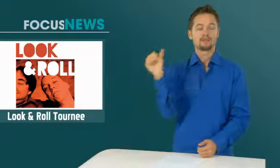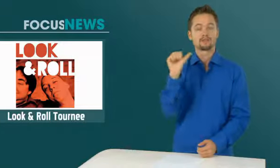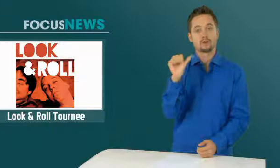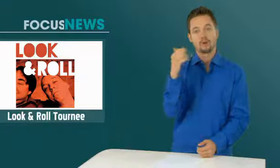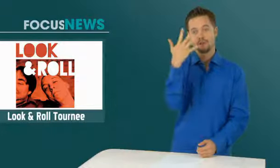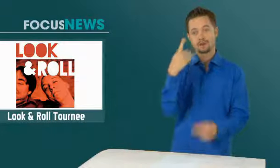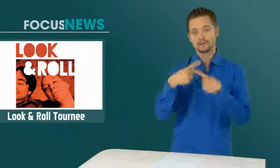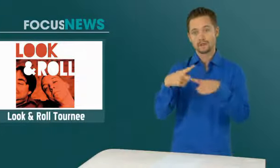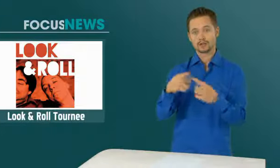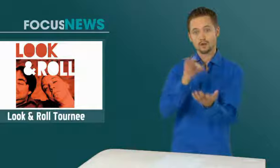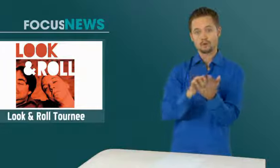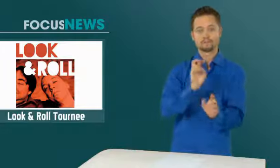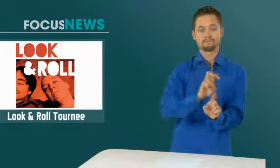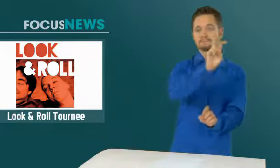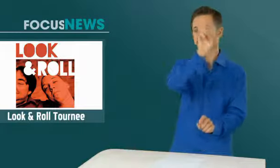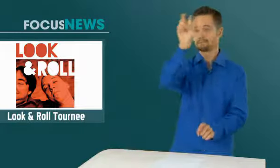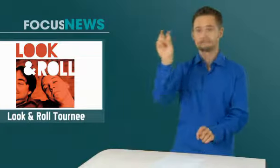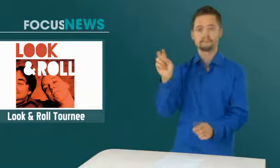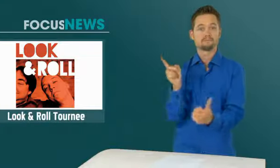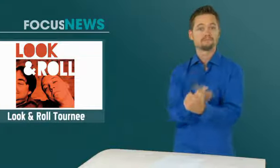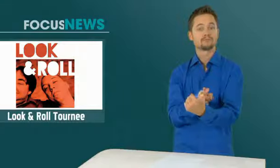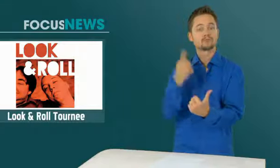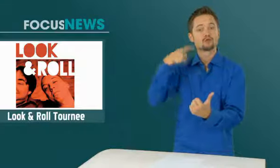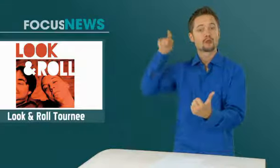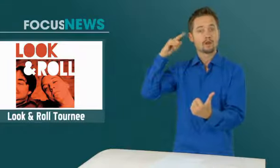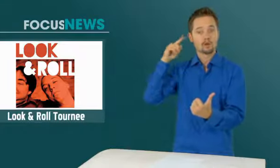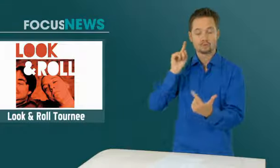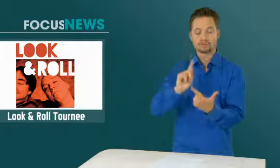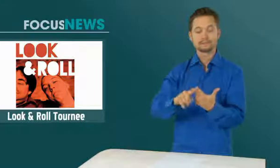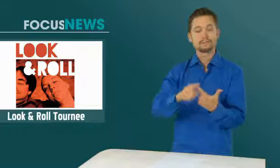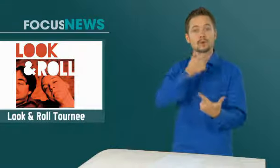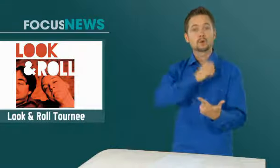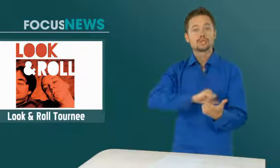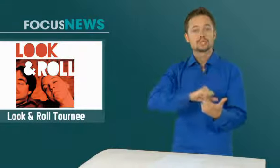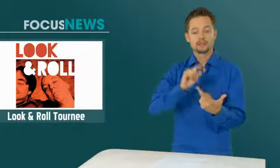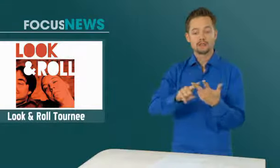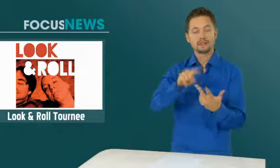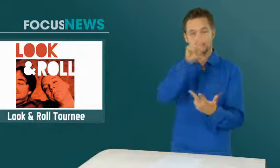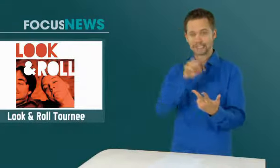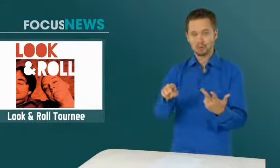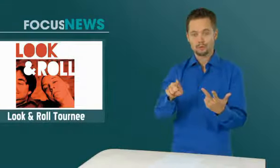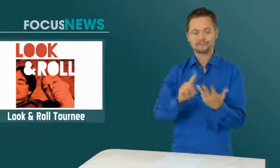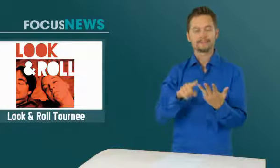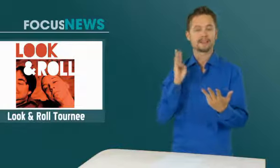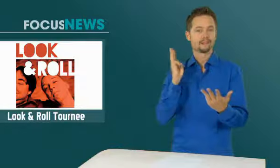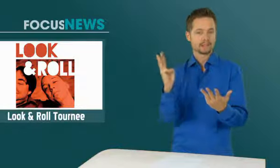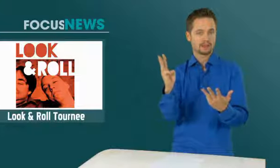darauf folgen noch fünf weitere orte nämlich schaffhausen oster zürich winterthur und